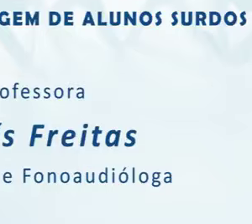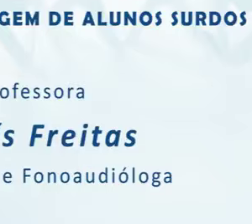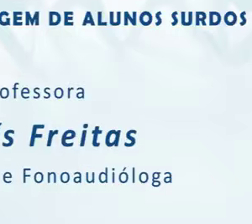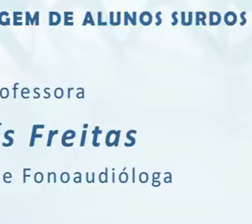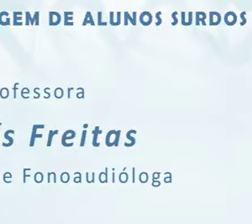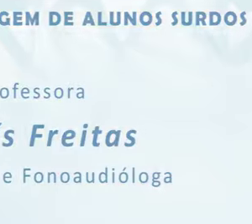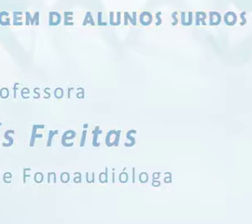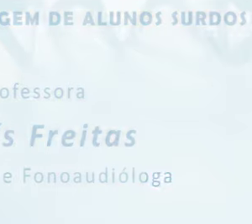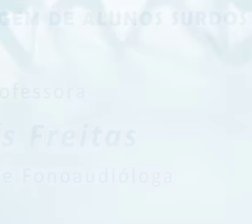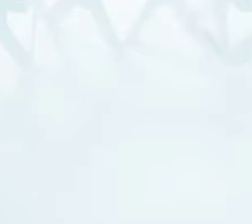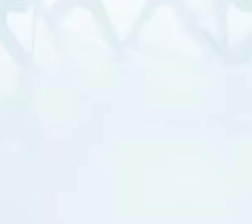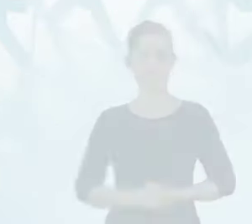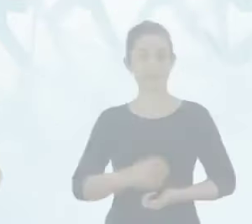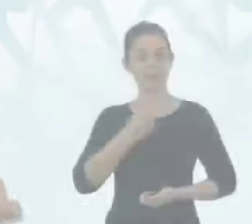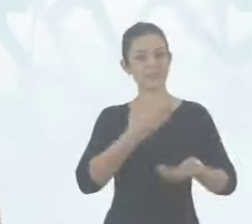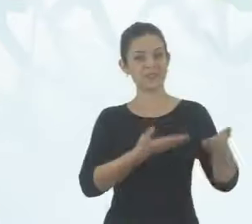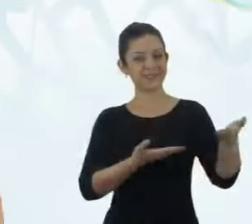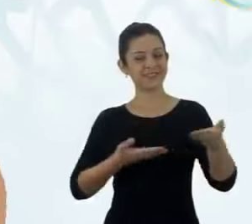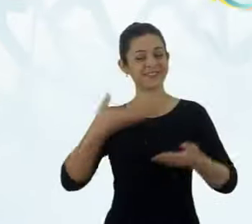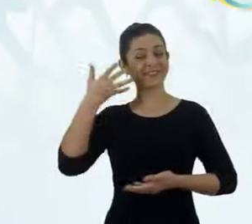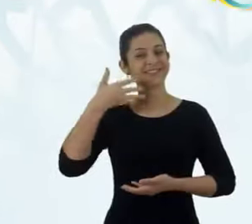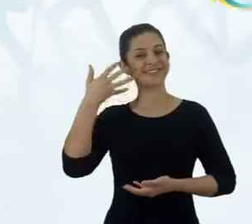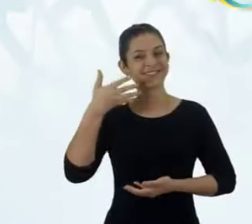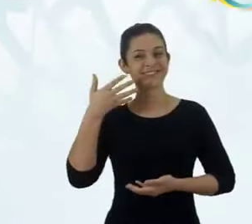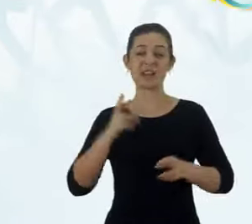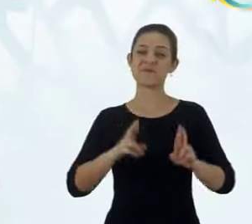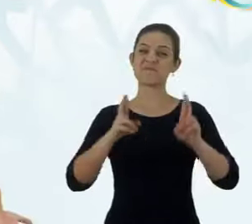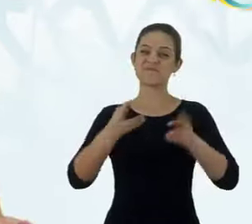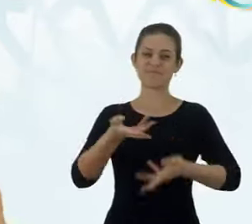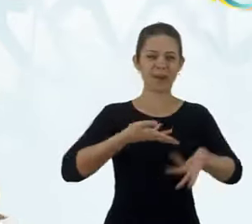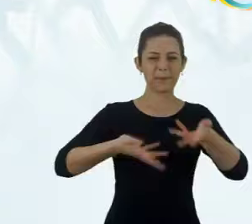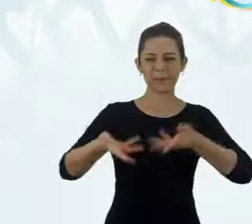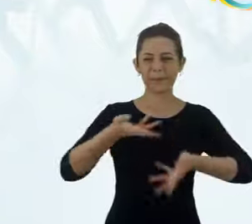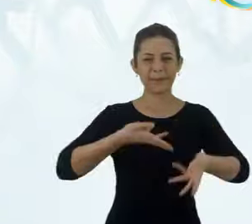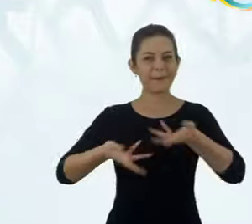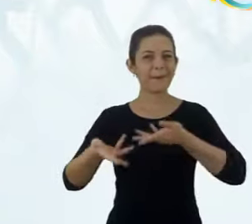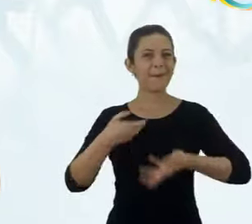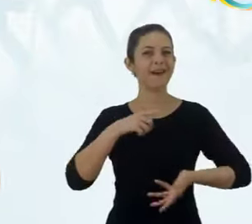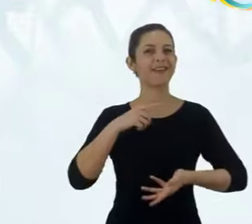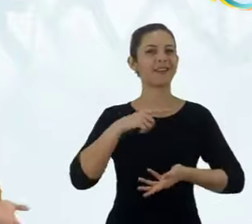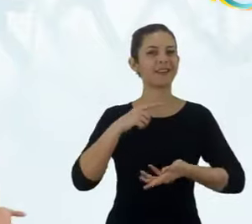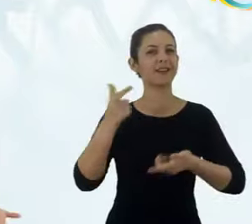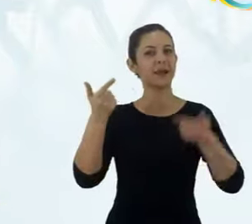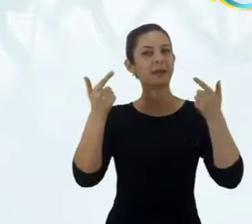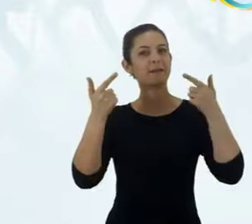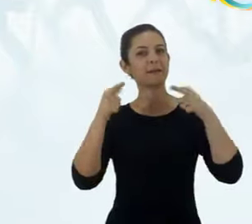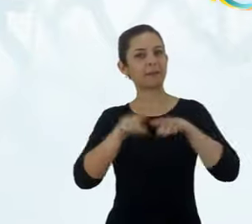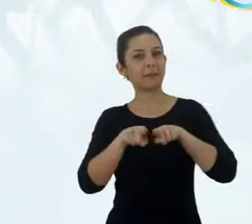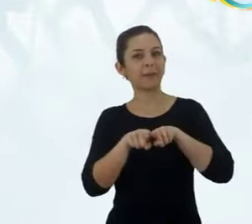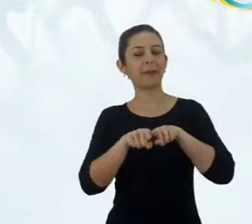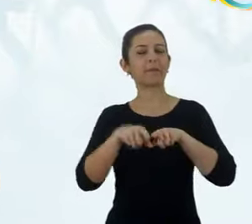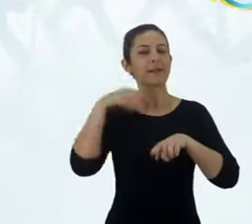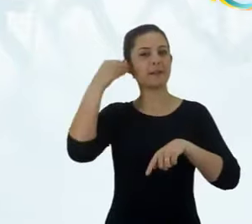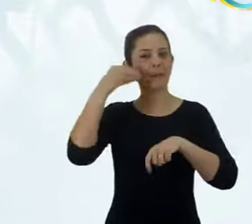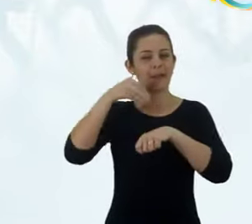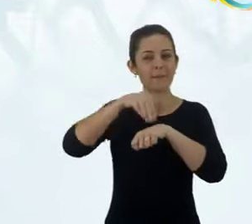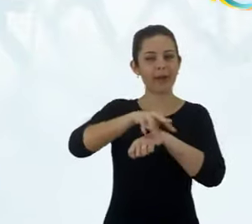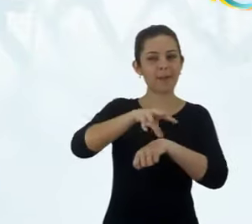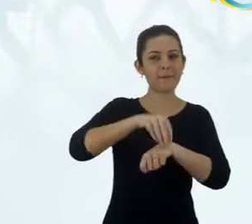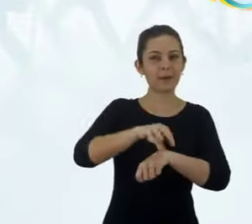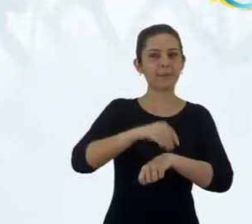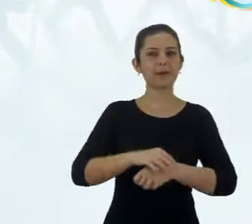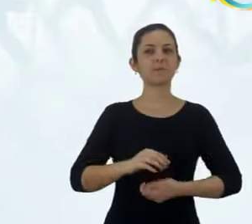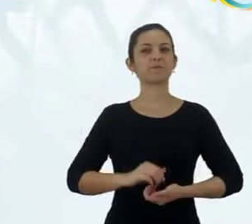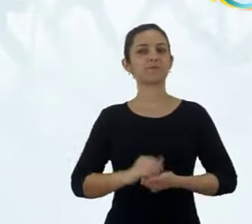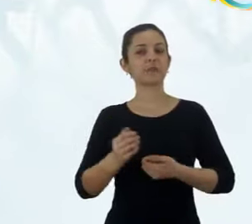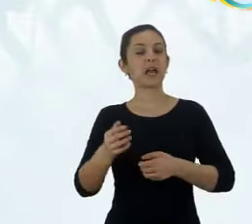e fonoaudióloga. Bem-vindos à minha palestra. Espero que a gente tenha muita troca, que eu consiga levar para vocês um pouco da minha experiência